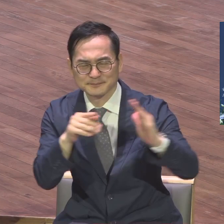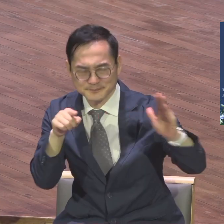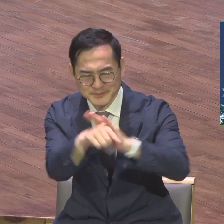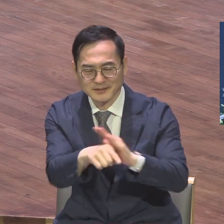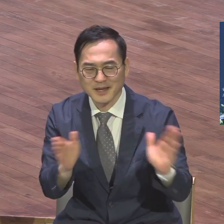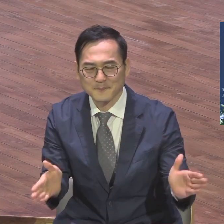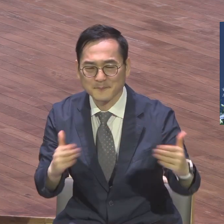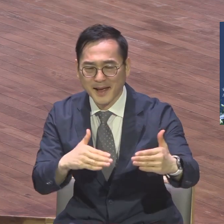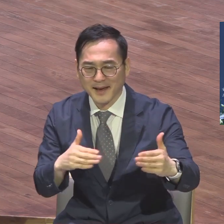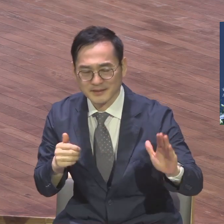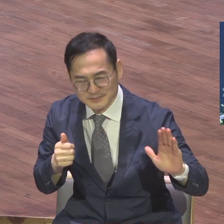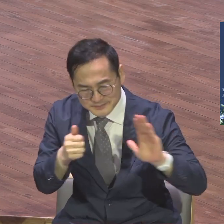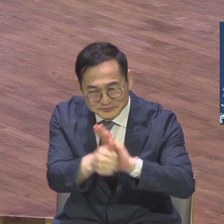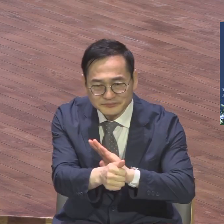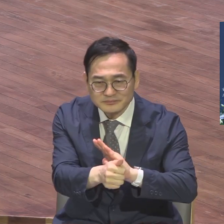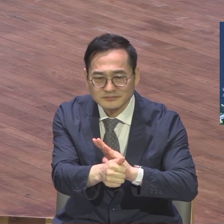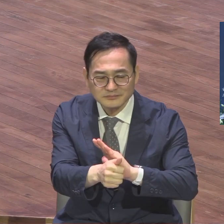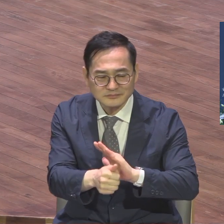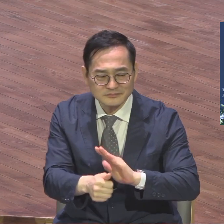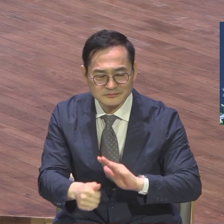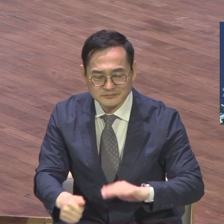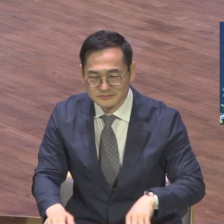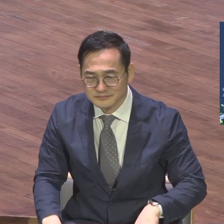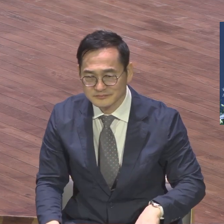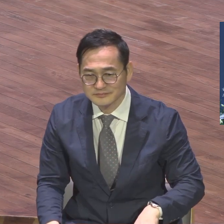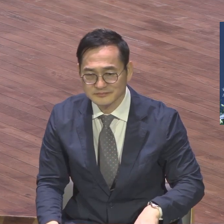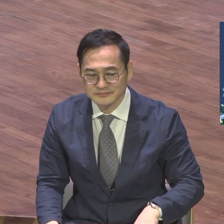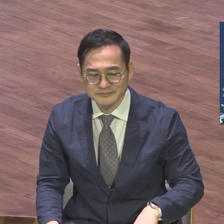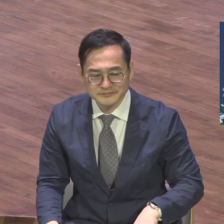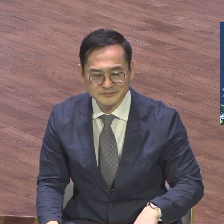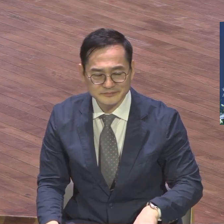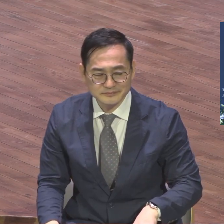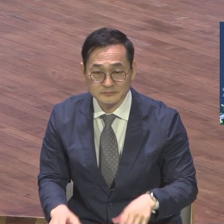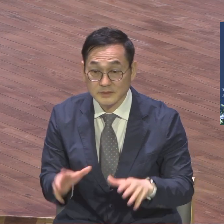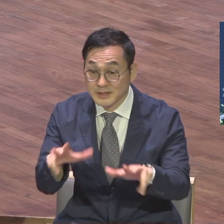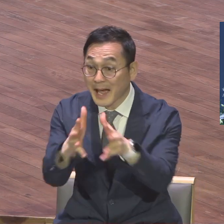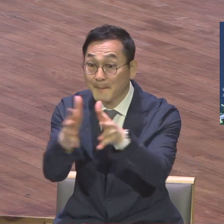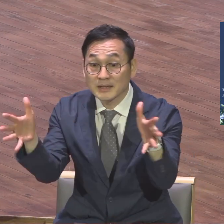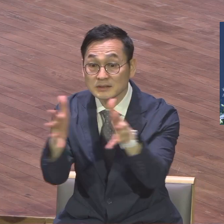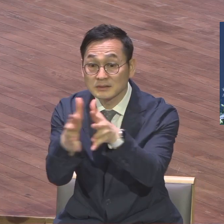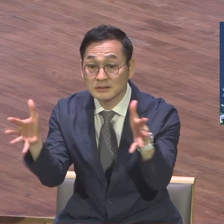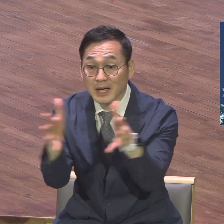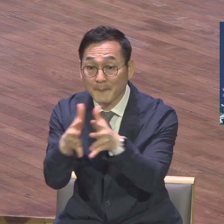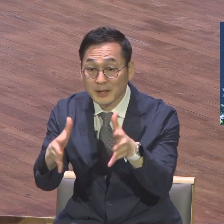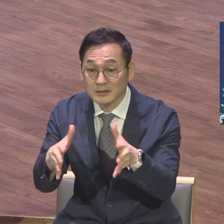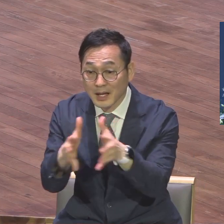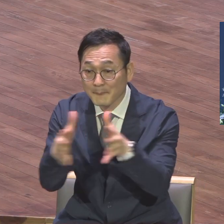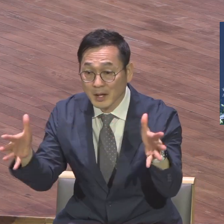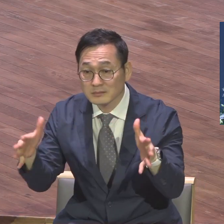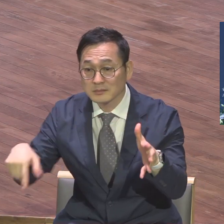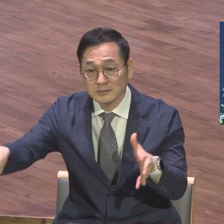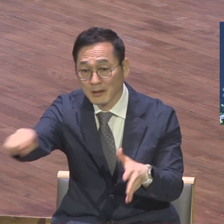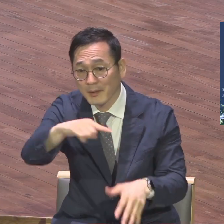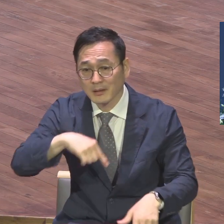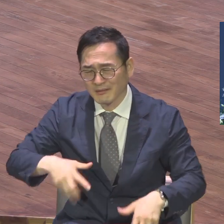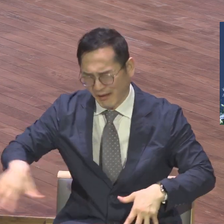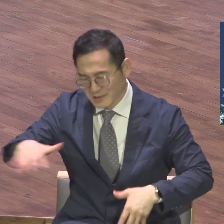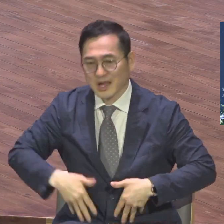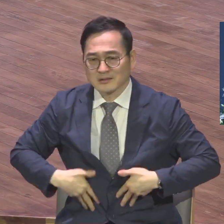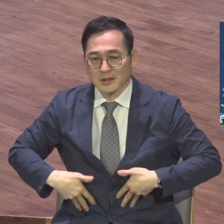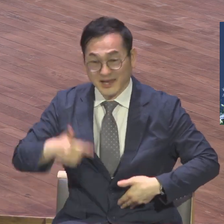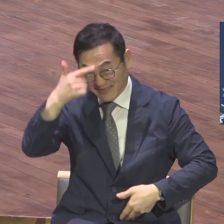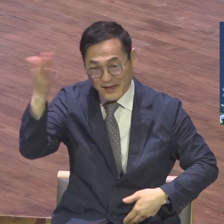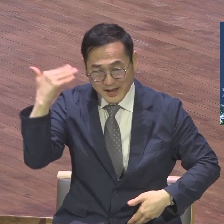신방이 많으니까 신방을 가서 난처한 일이 많아요. 지금처럼 아파트 문화가 그렇게 뭐 소파가 있고 이런 게 아니고 그때는